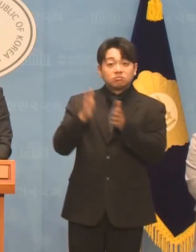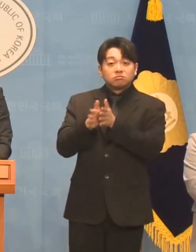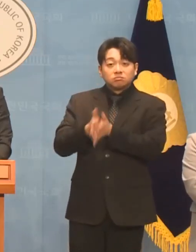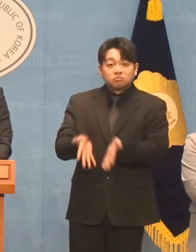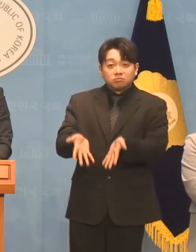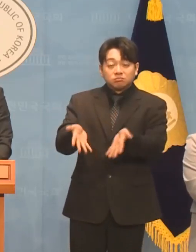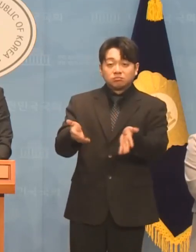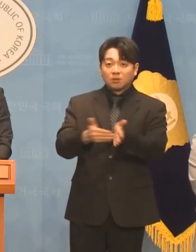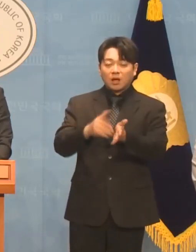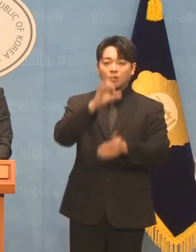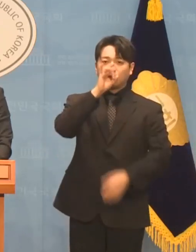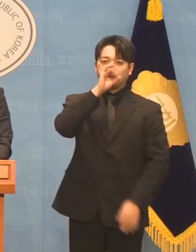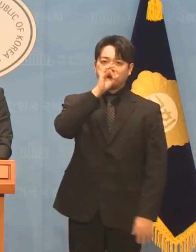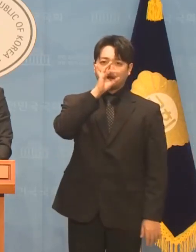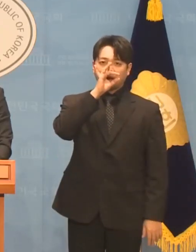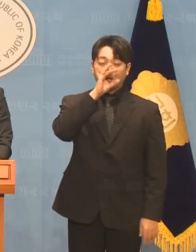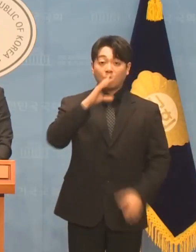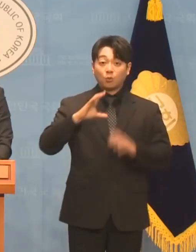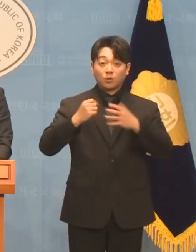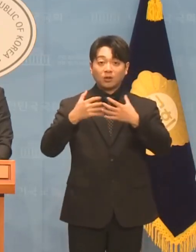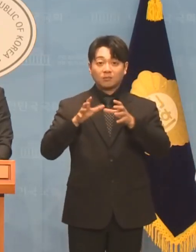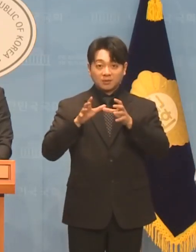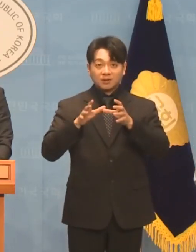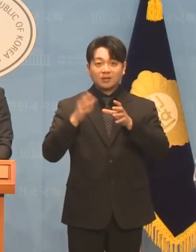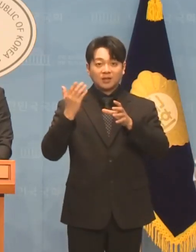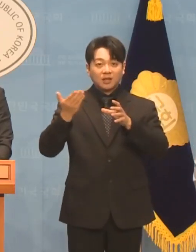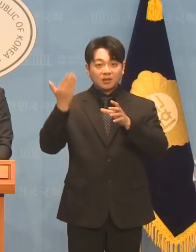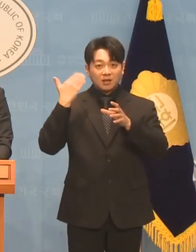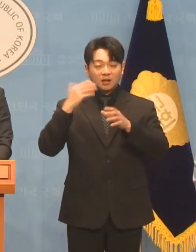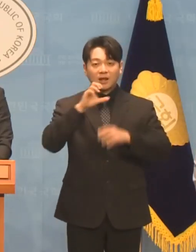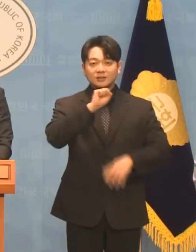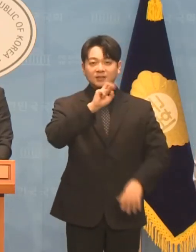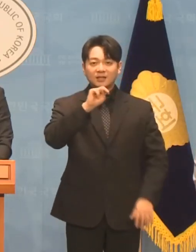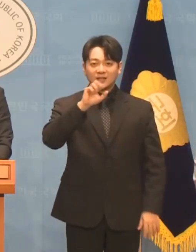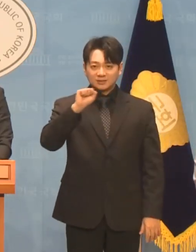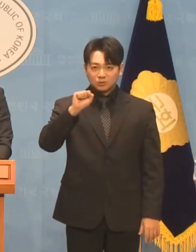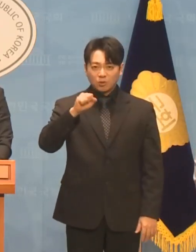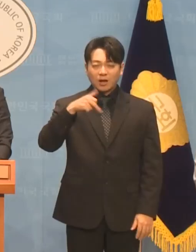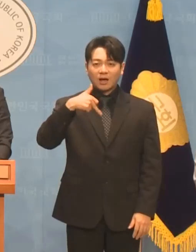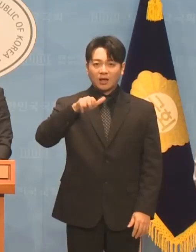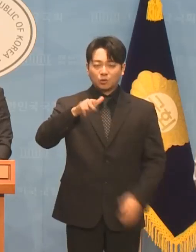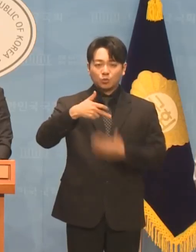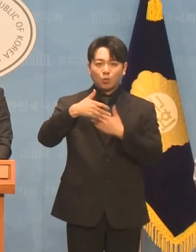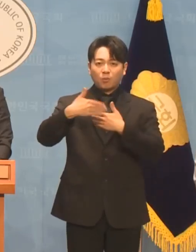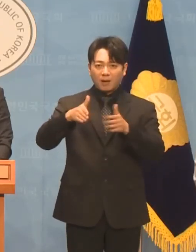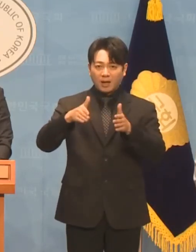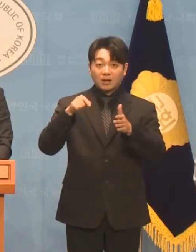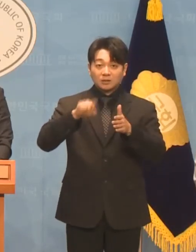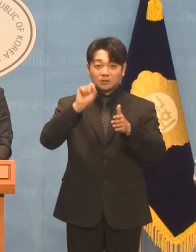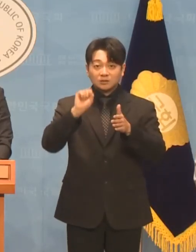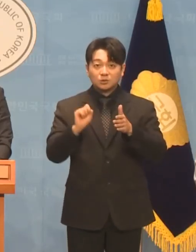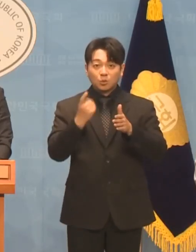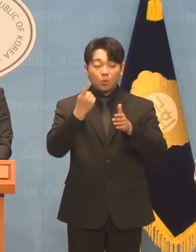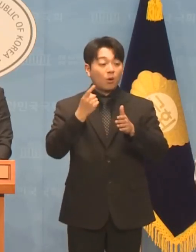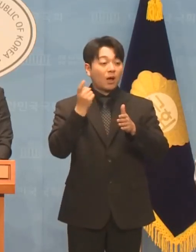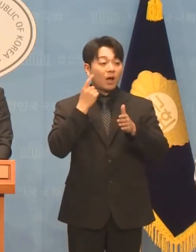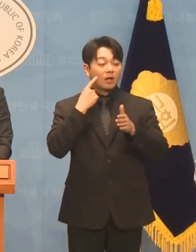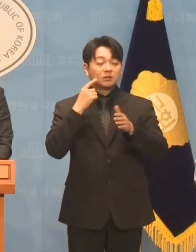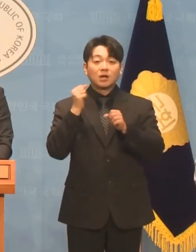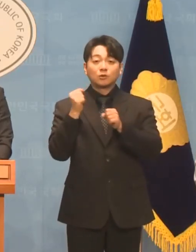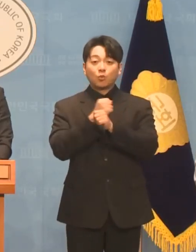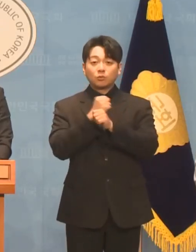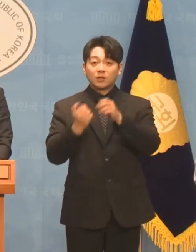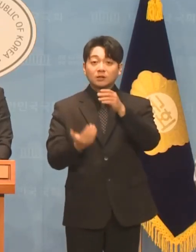국민의힘은 전신인 과거 새누리당도 SNS와 카톡을 통해 무차별로 유포되는 허위 왜곡 정보에